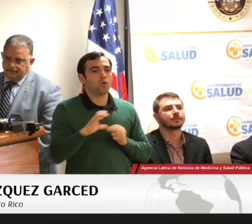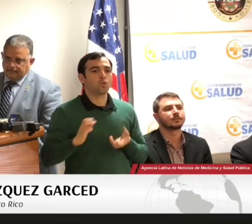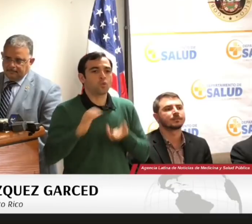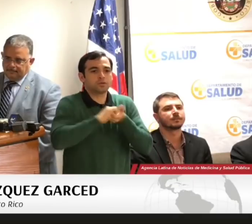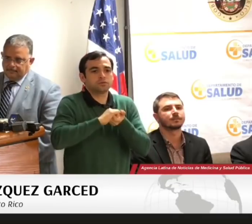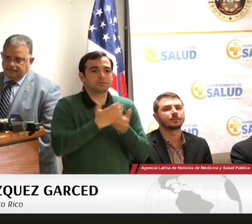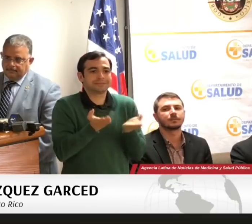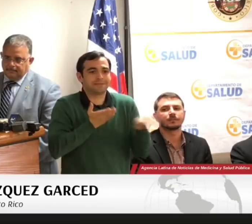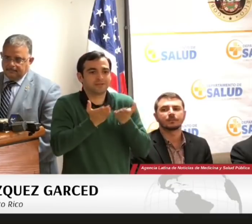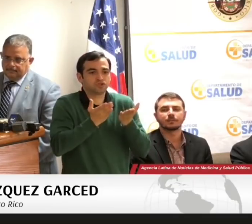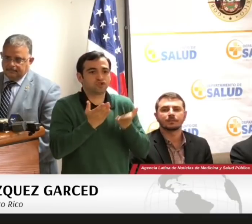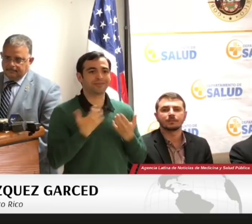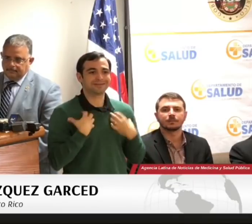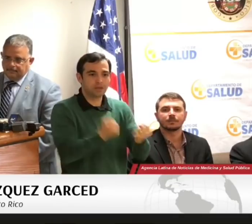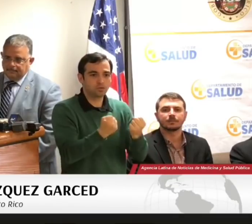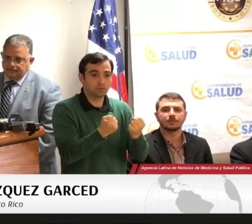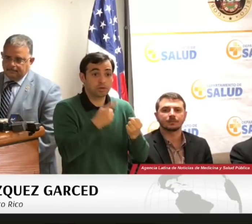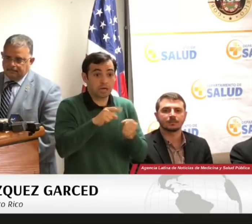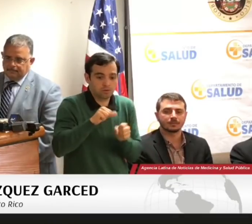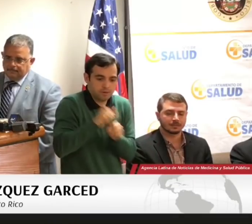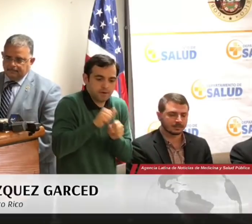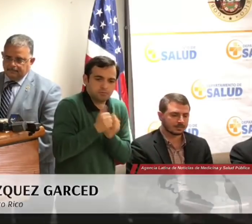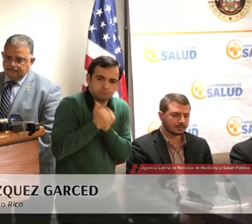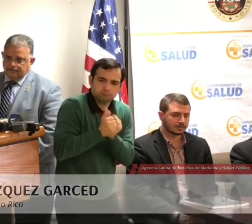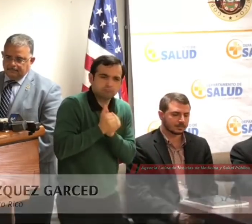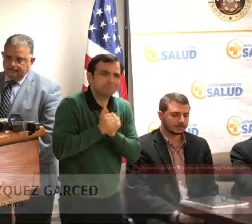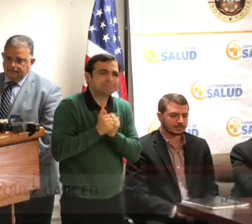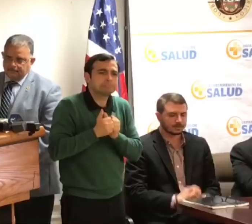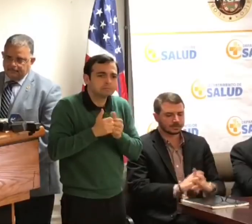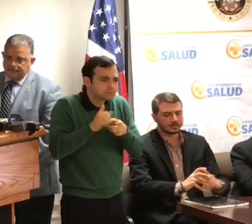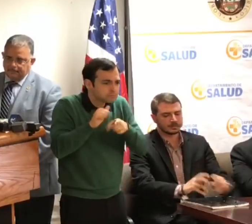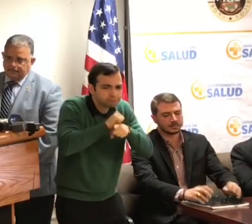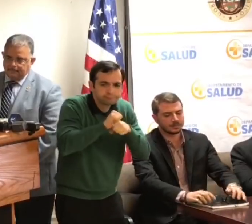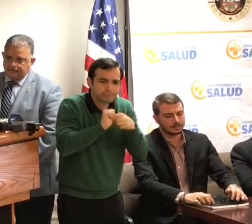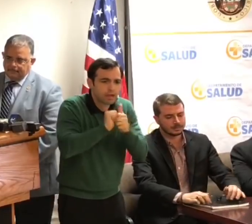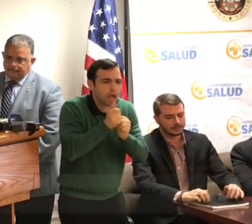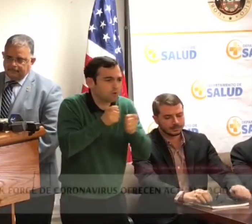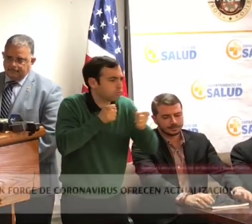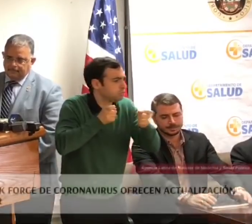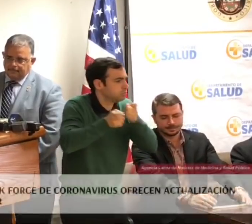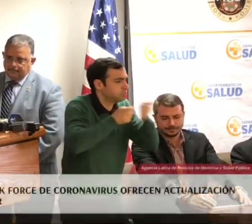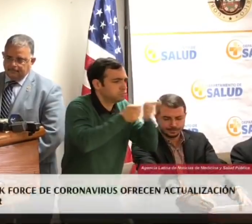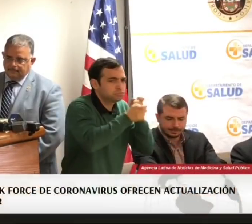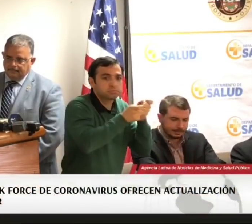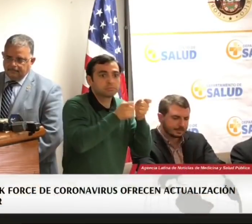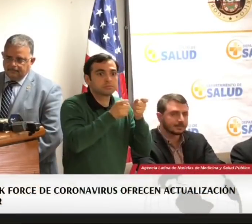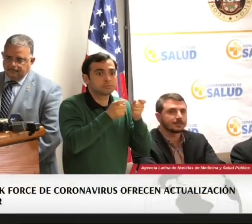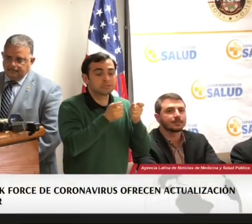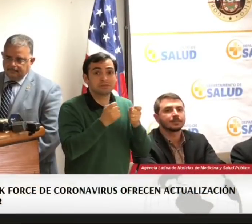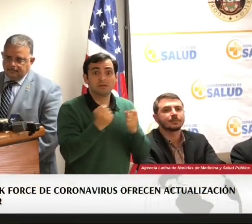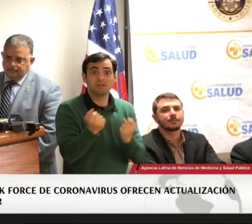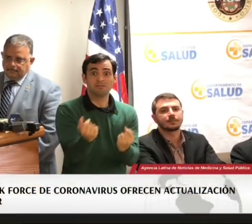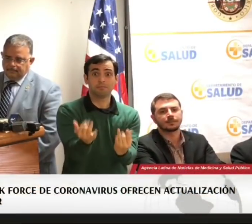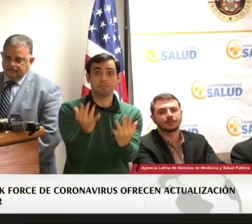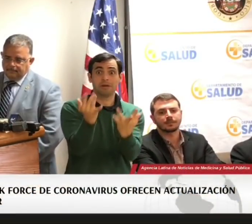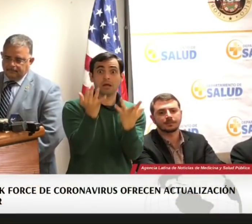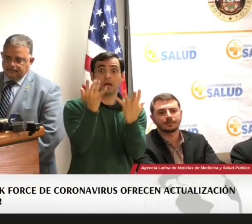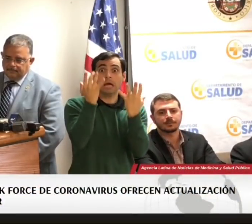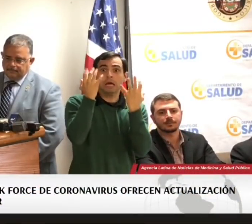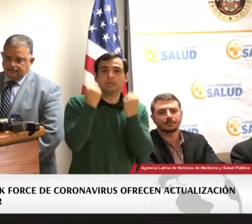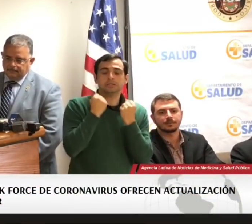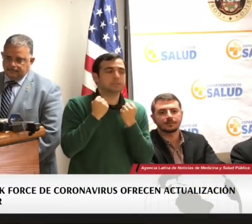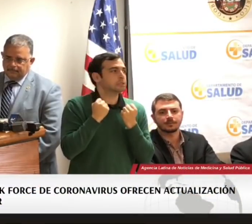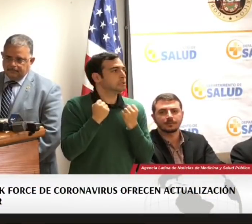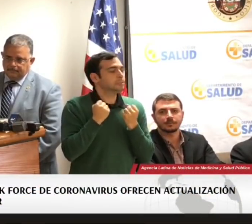ellos practican con nosotros unos ejercicios de preparación para eso mismo, cómo van a manejar la sobrecarga en servicio. Y hay varias alternativas,